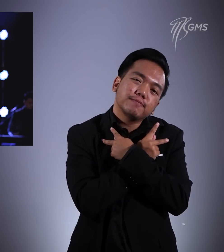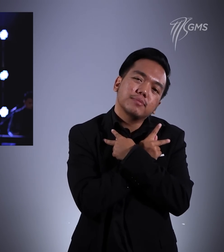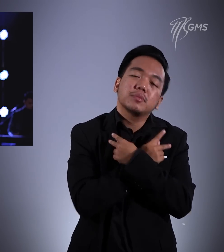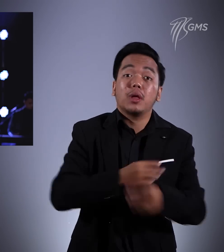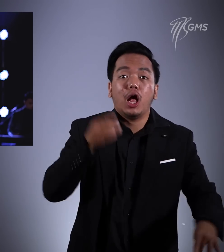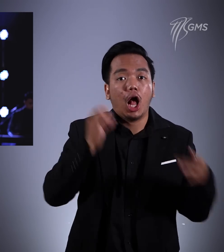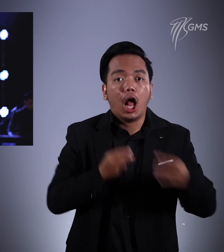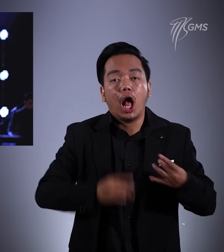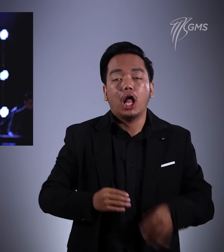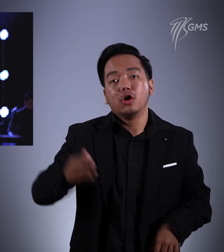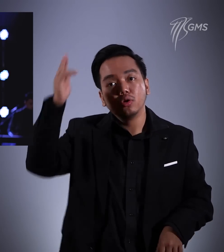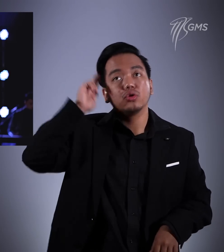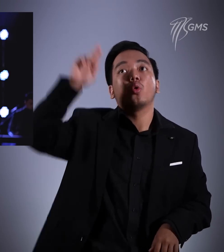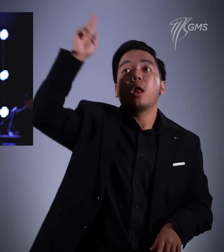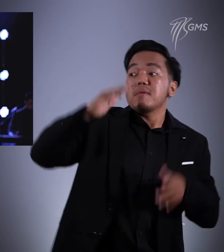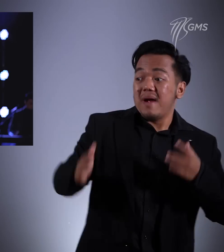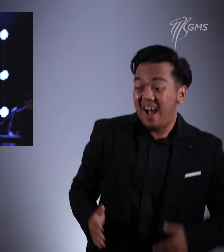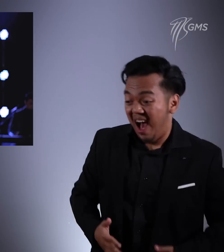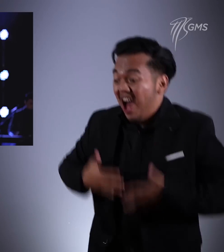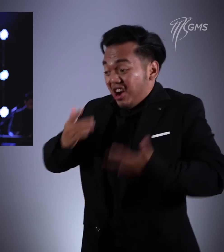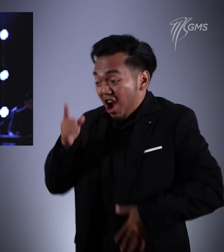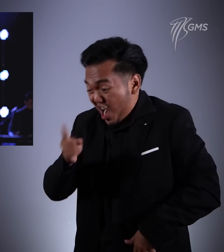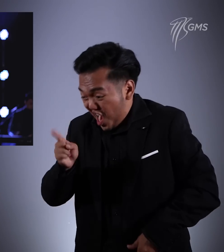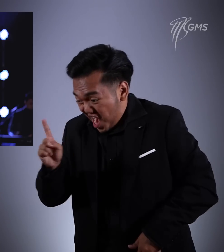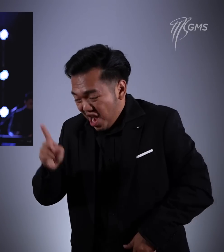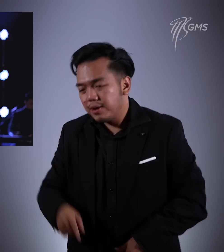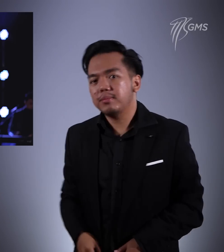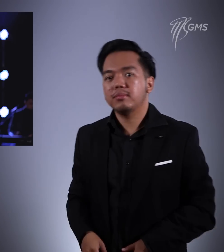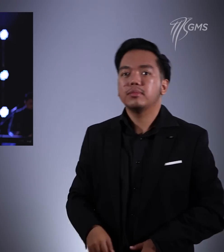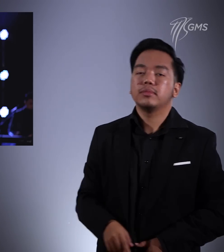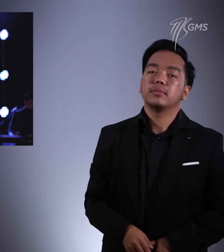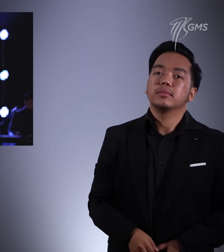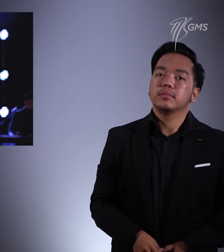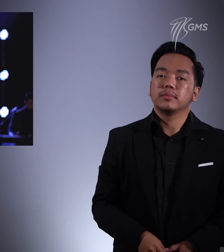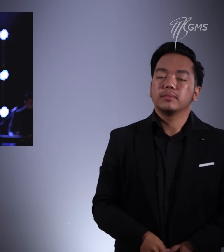Tuhan ngamuk sekalipun, Tuhan jarang. Please, don't